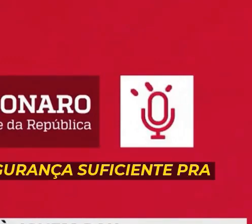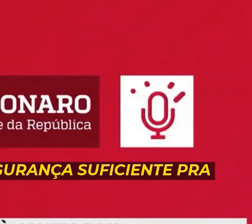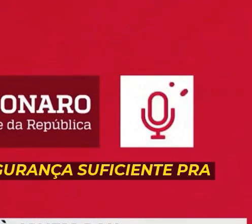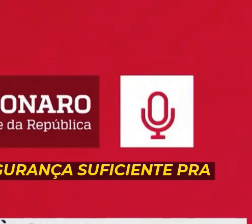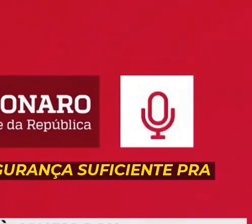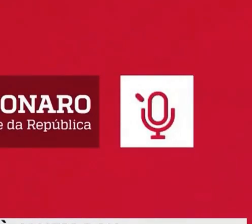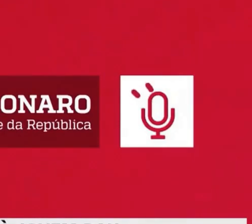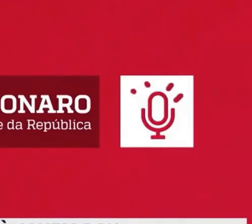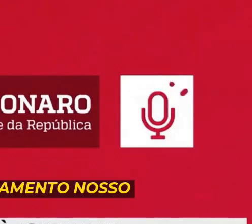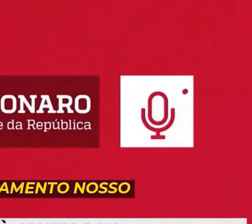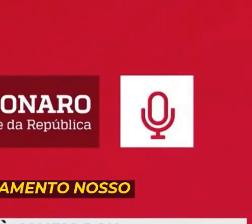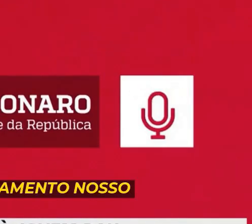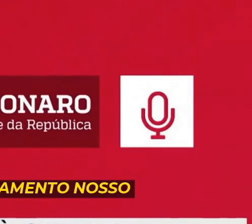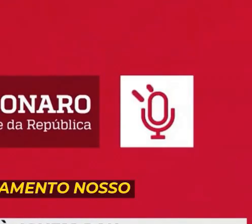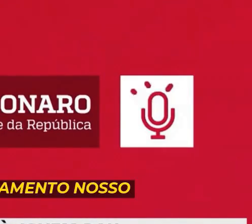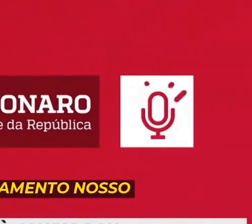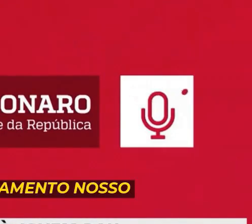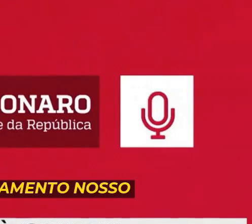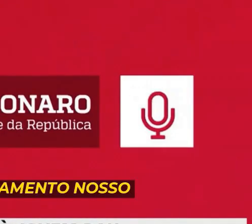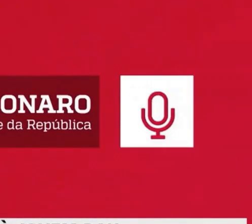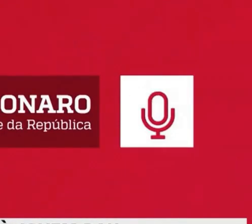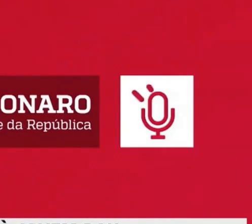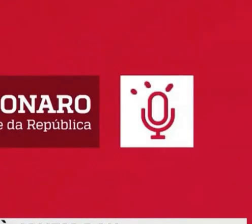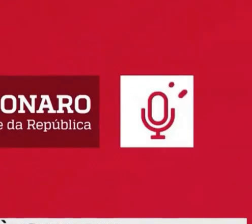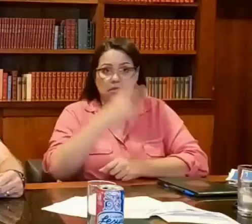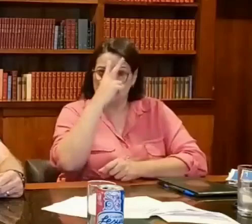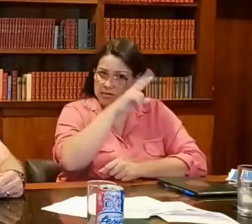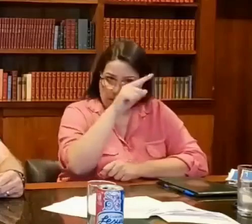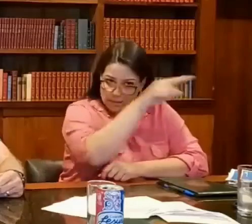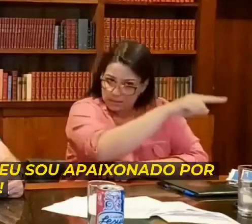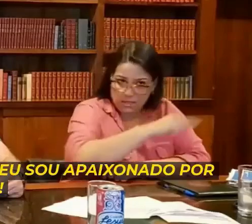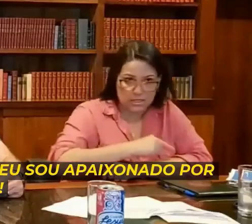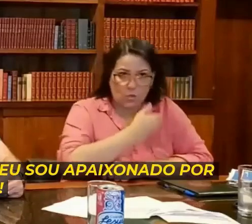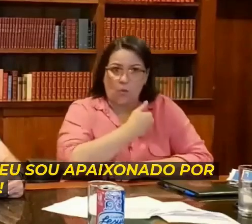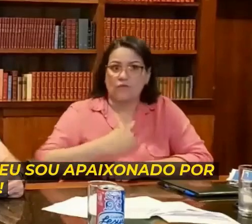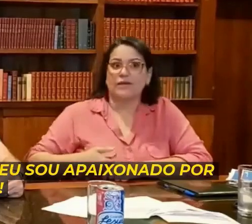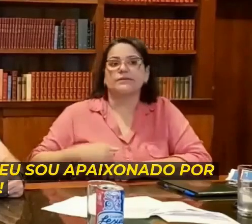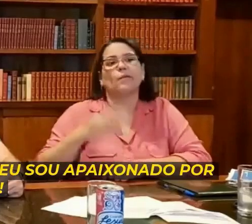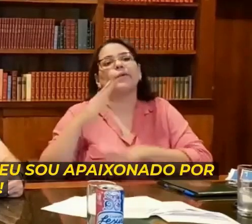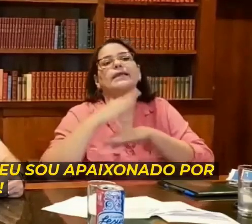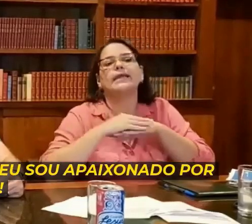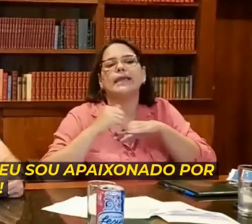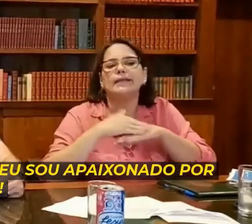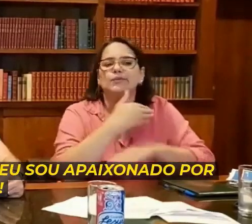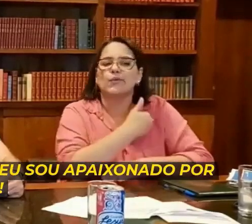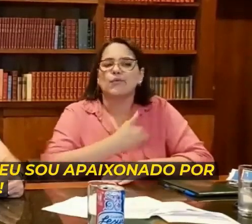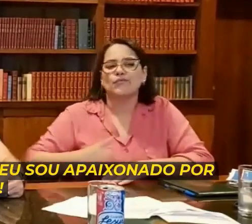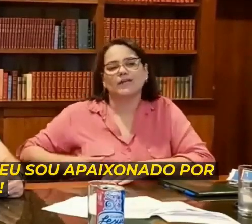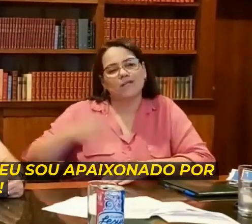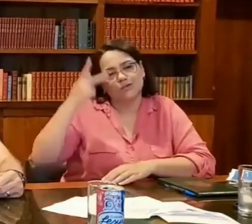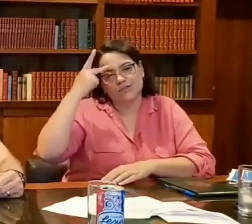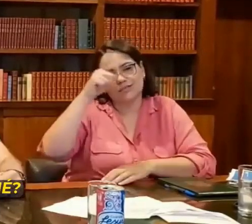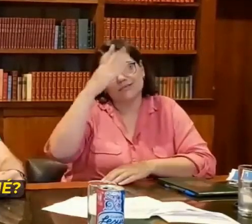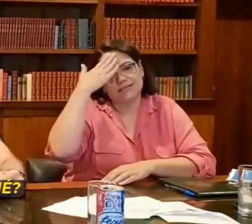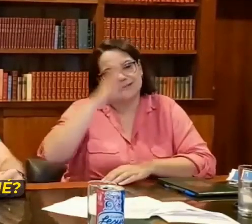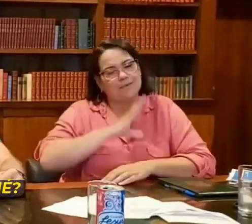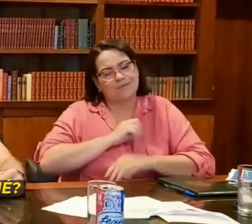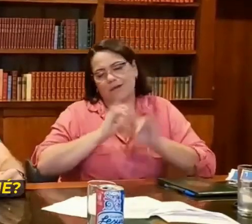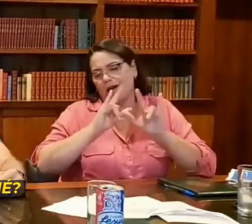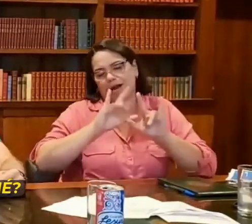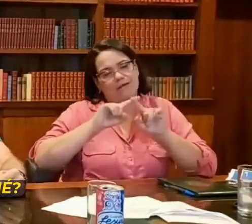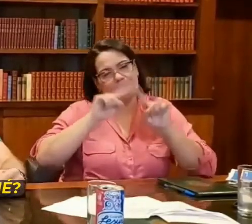segurança suficiente para a população pela sua origem. Esse é o pensamento nosso. Querido governo de São Paulo, sabe que sou apaixonado por você, sabe disso?